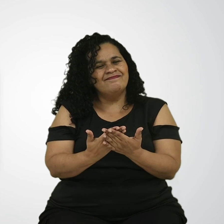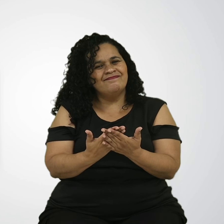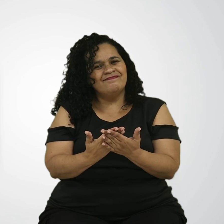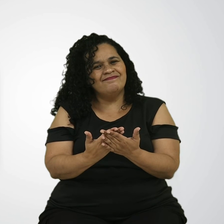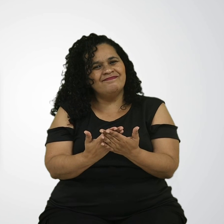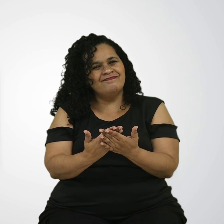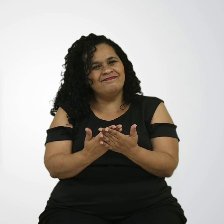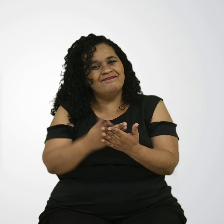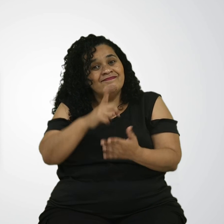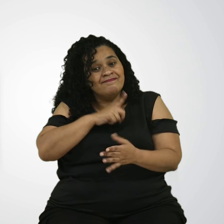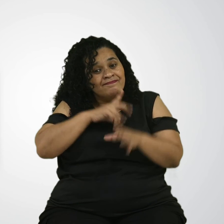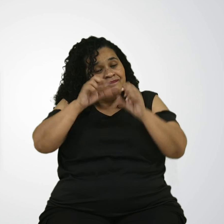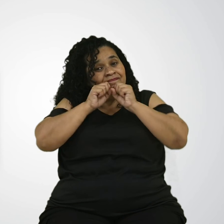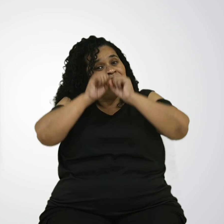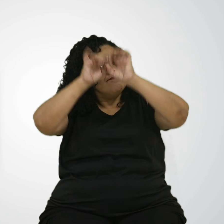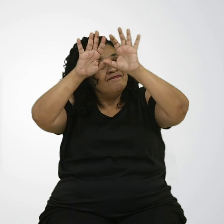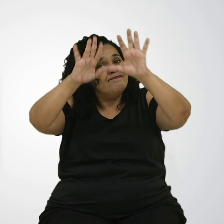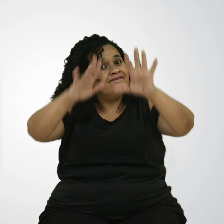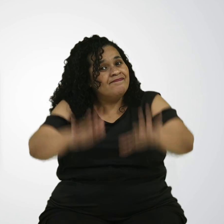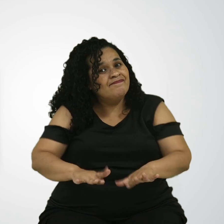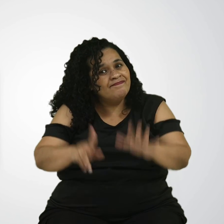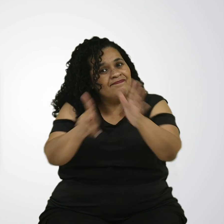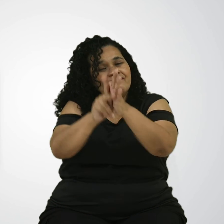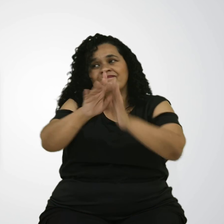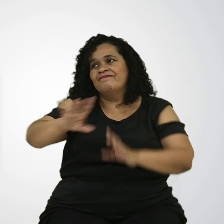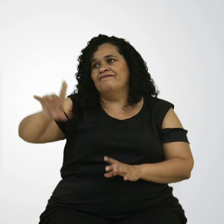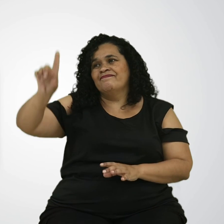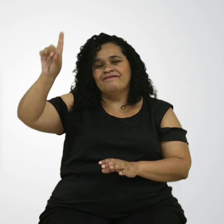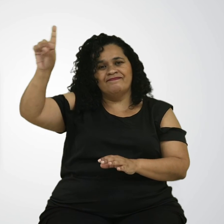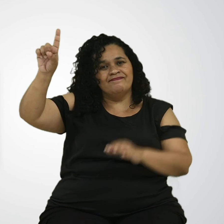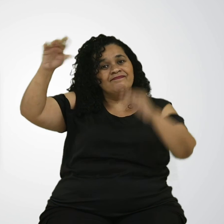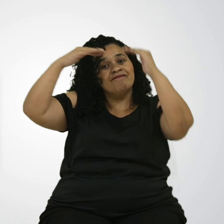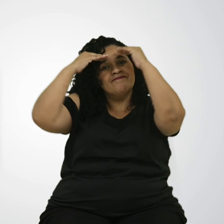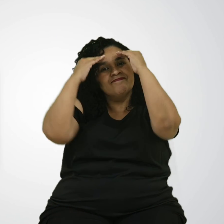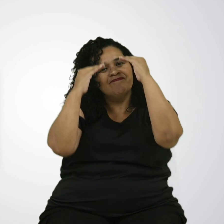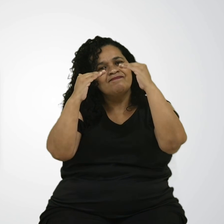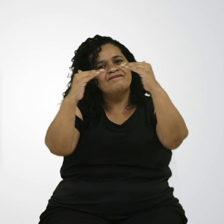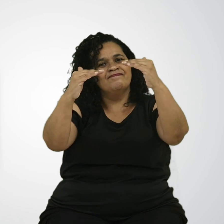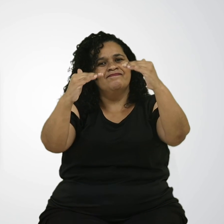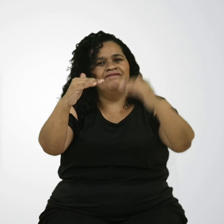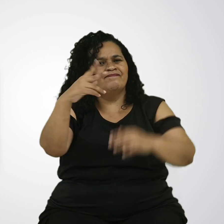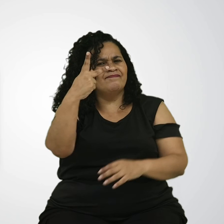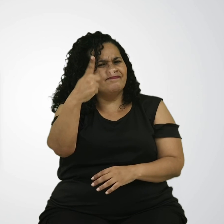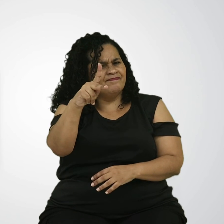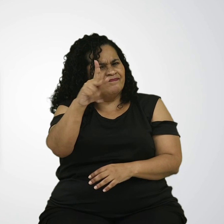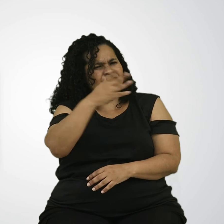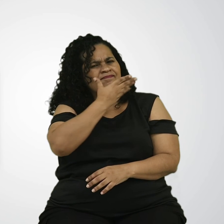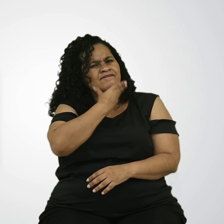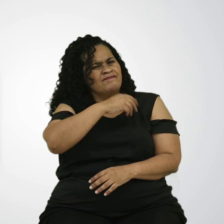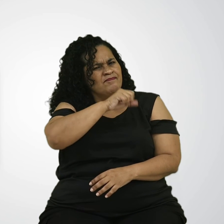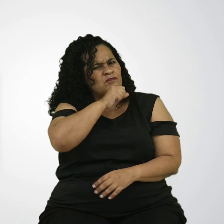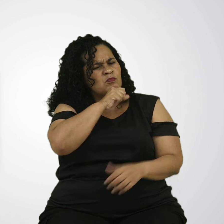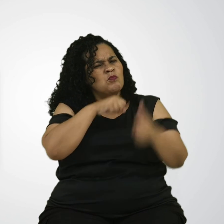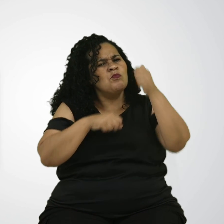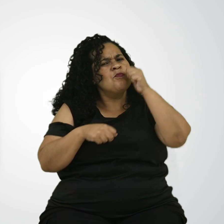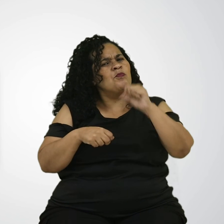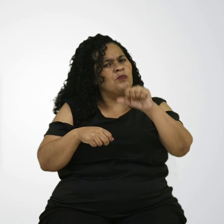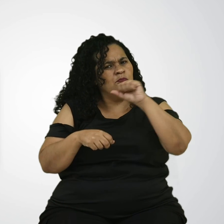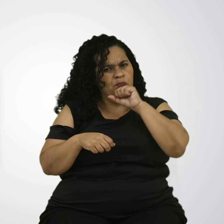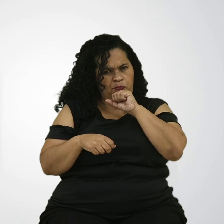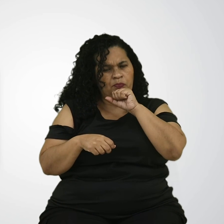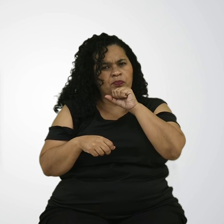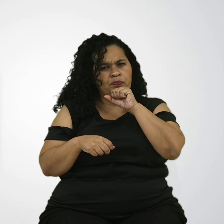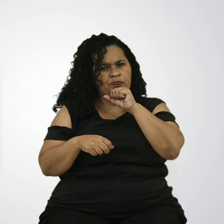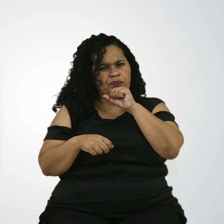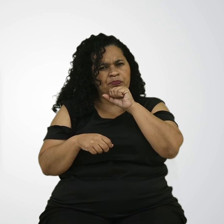há bênção de Deus na obediência aos seus pais. Não importa quem são os seus pais, não importa se eles